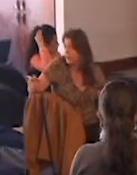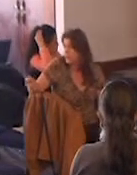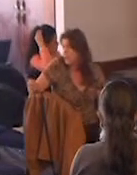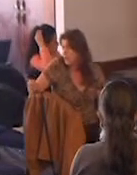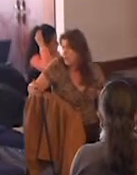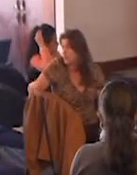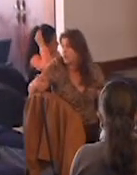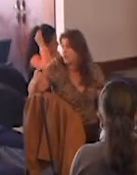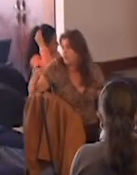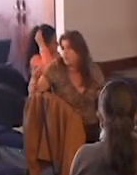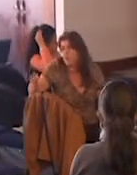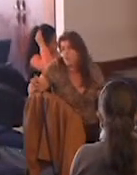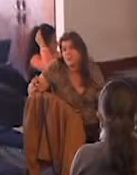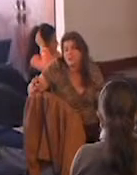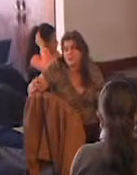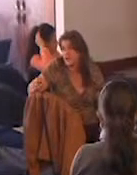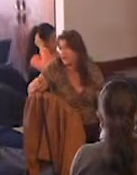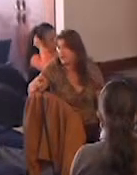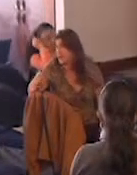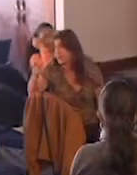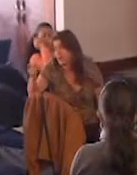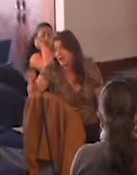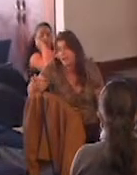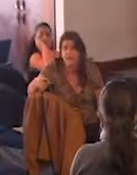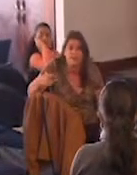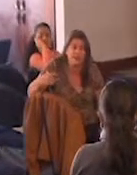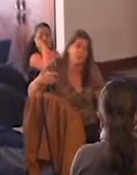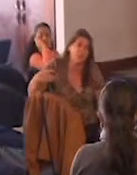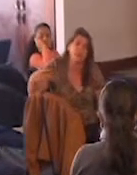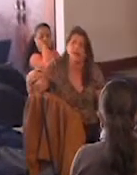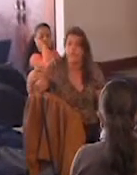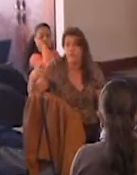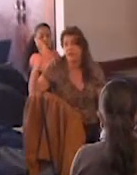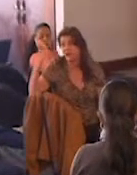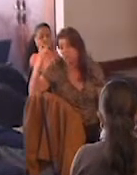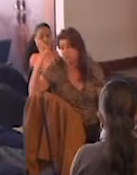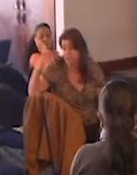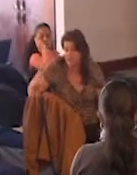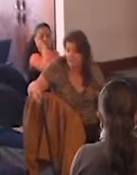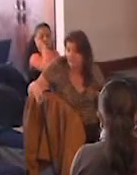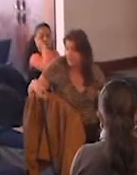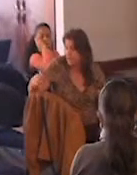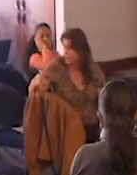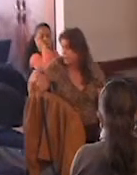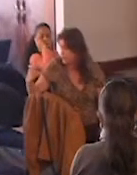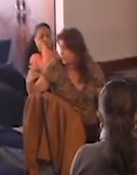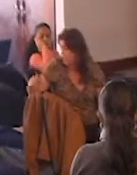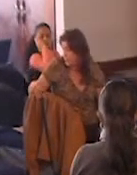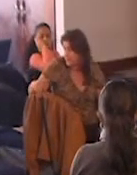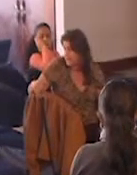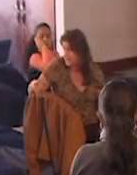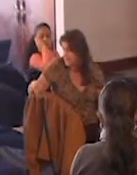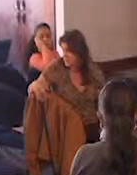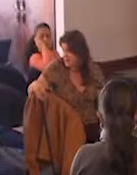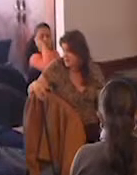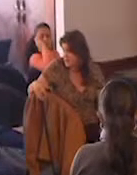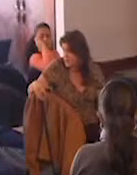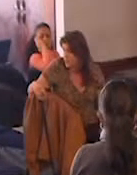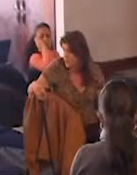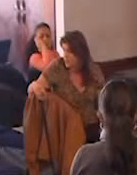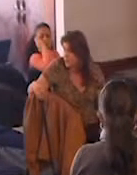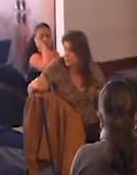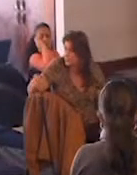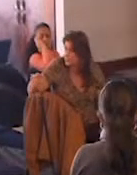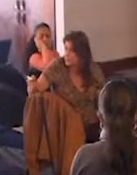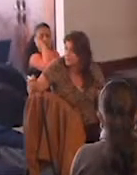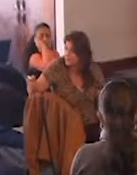especialización acá y hemos logrado que una profesora que es buena gente, que eso hay que rogarle a Dios para que medio se comprometa